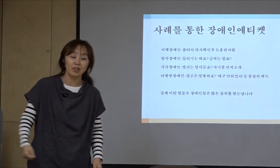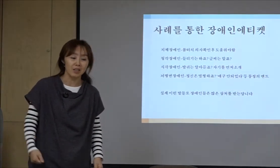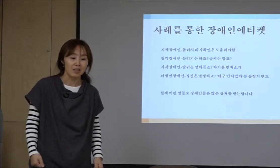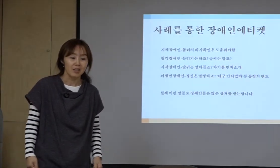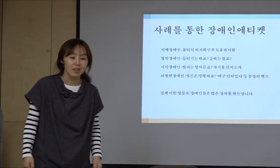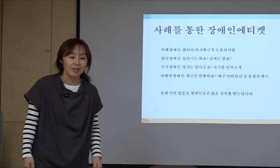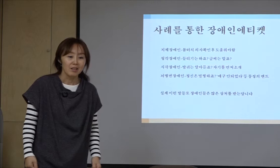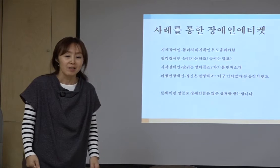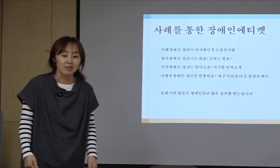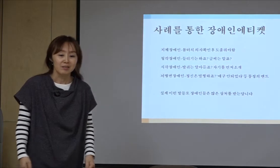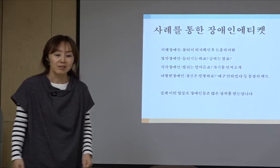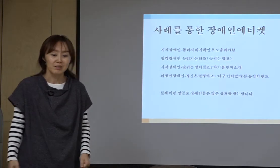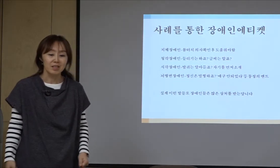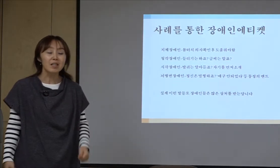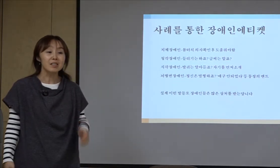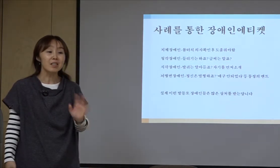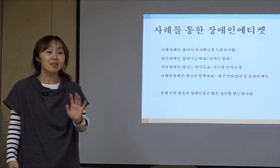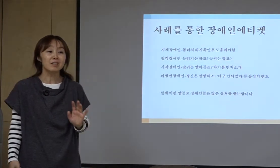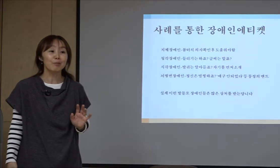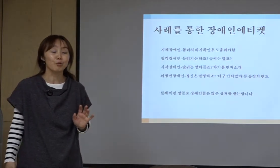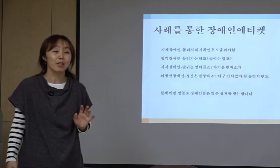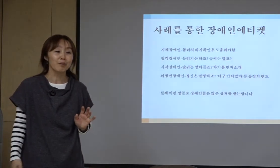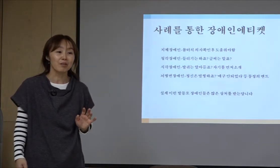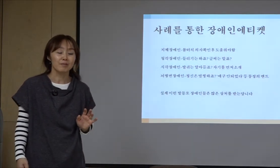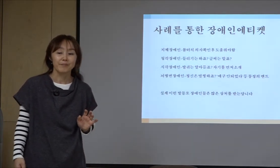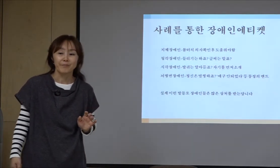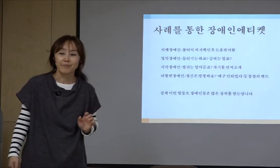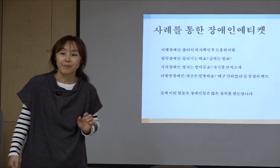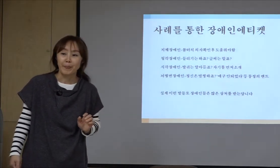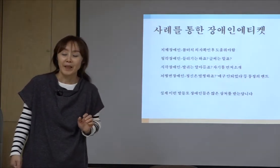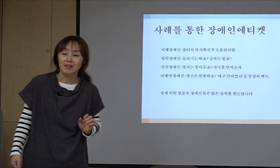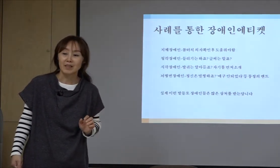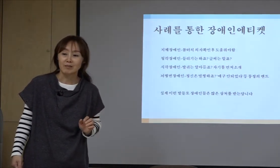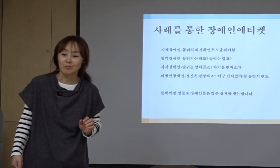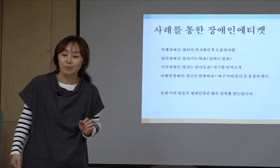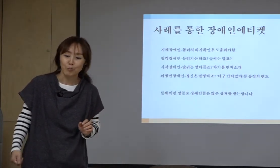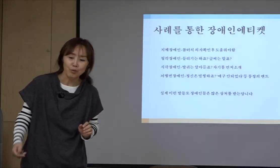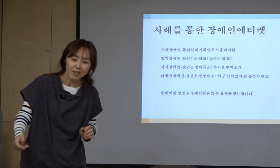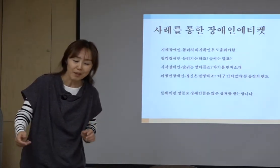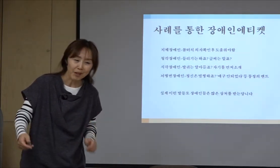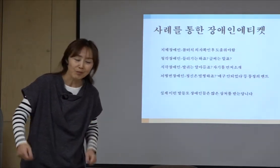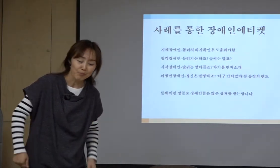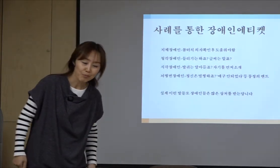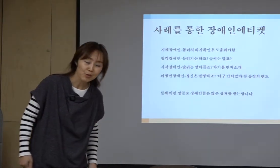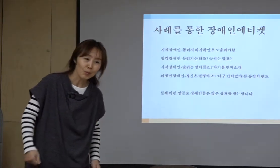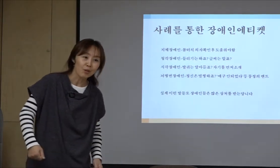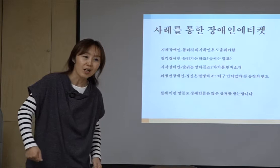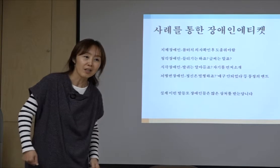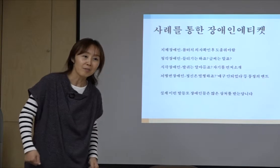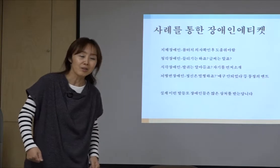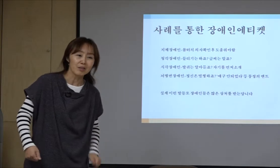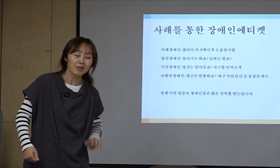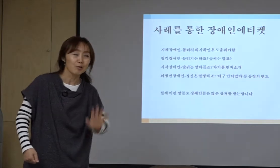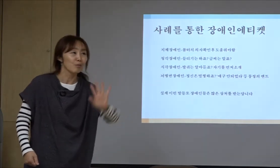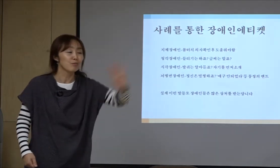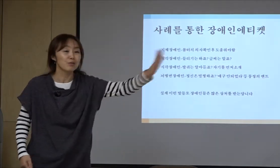근데 그 제일 신뢰되는 게 뭐냐면, 그냥 보기에 막 문턱 올라가기 힘들거나 뭐 이렇게 문을 저기